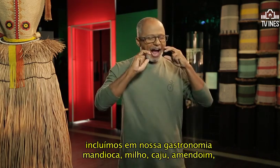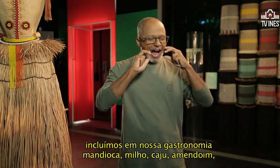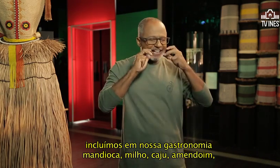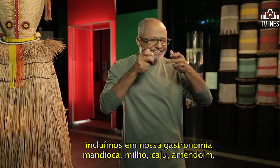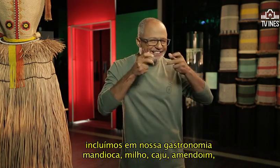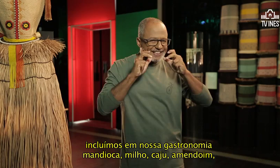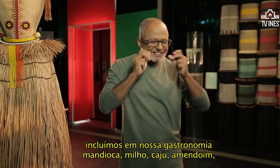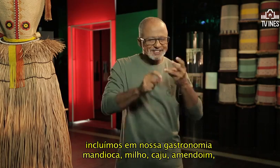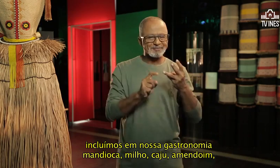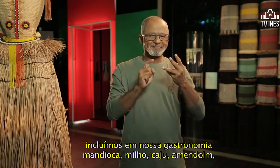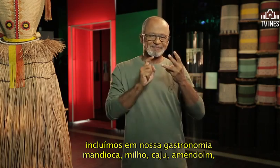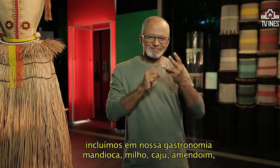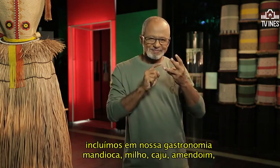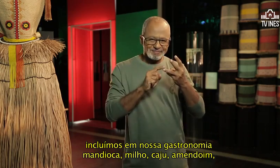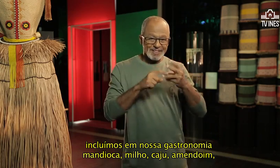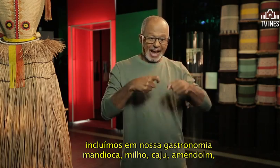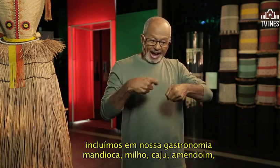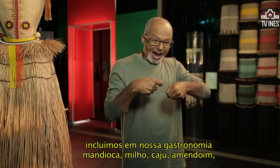milho, caju,